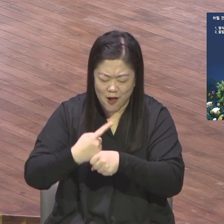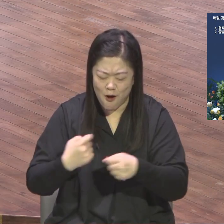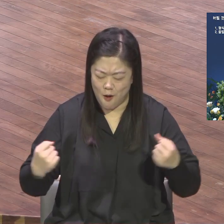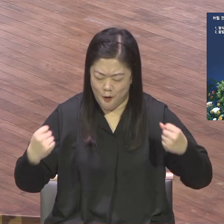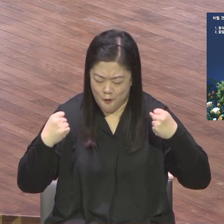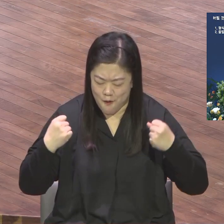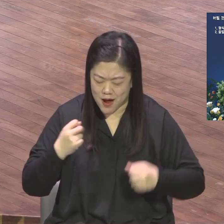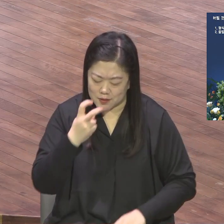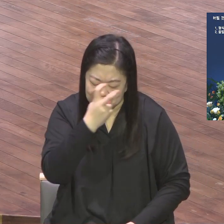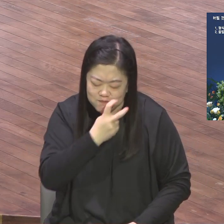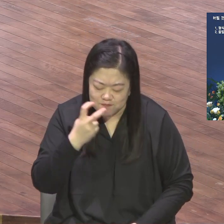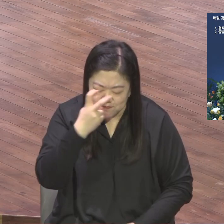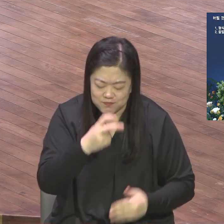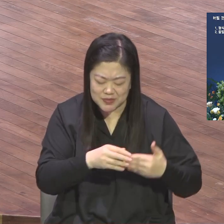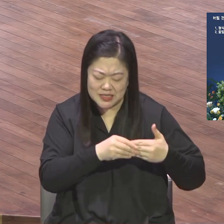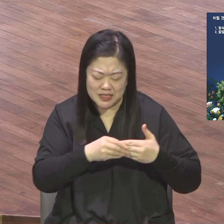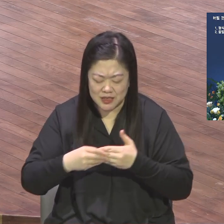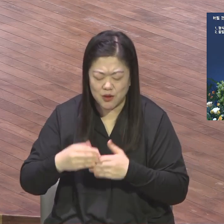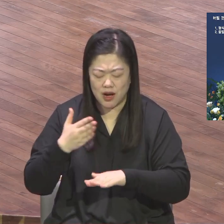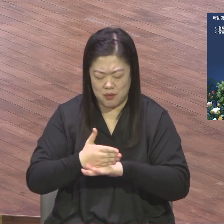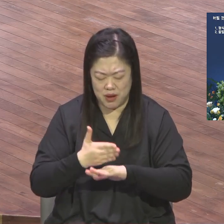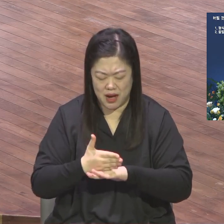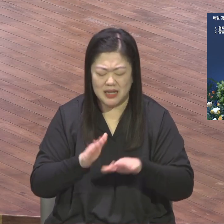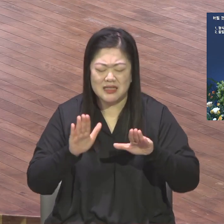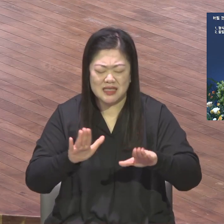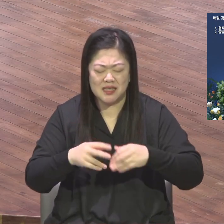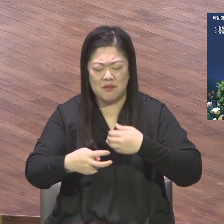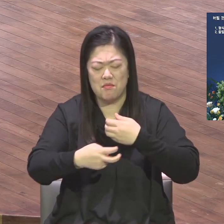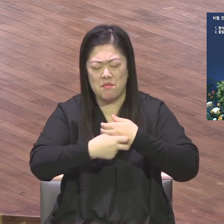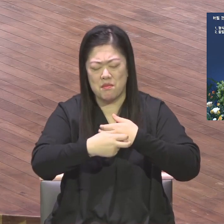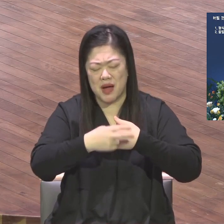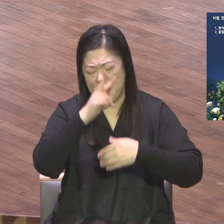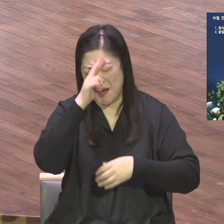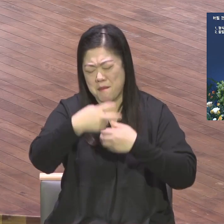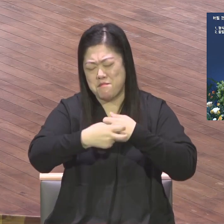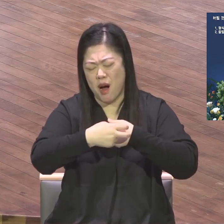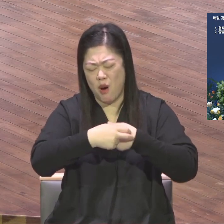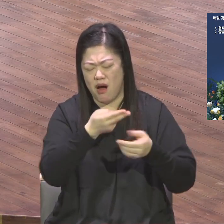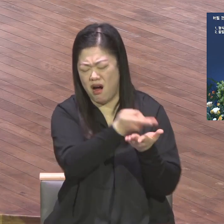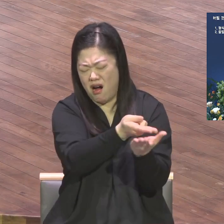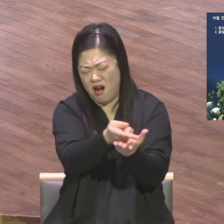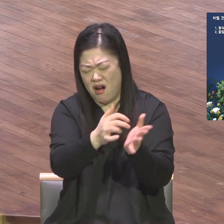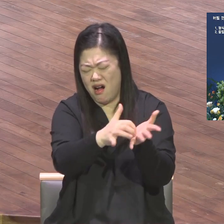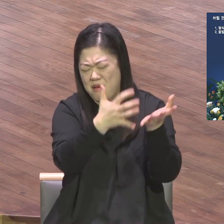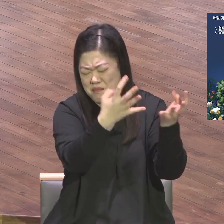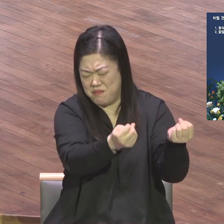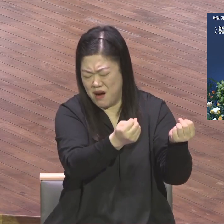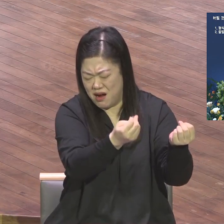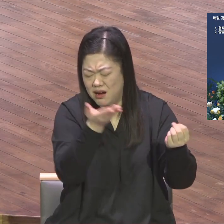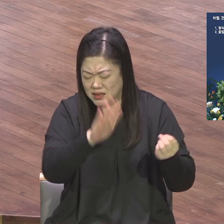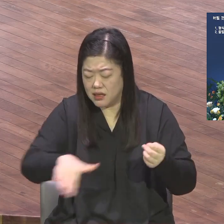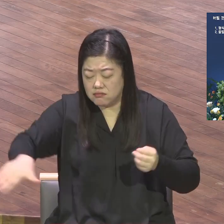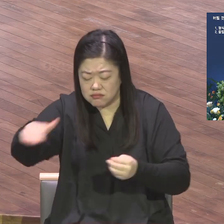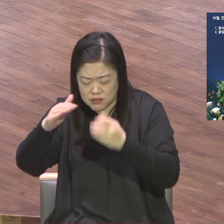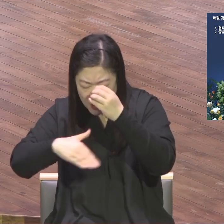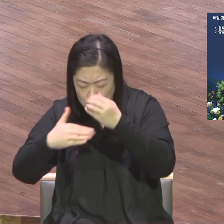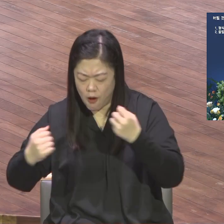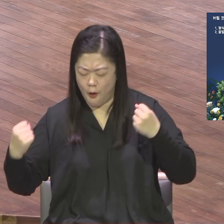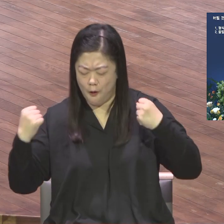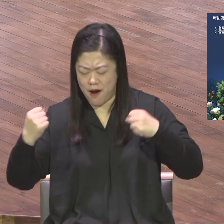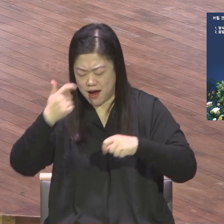주시고 지금도 응급치료 환자들이 꽉 차 있는데 우리에게 예배할 수 있는 이 건강 주신 환경 주신 것